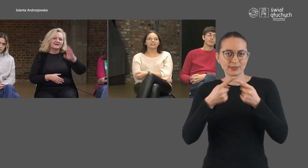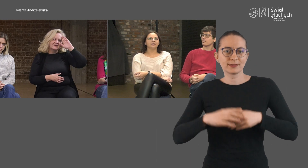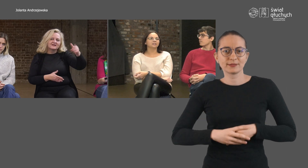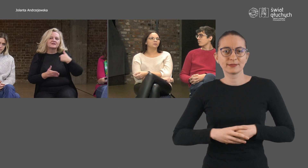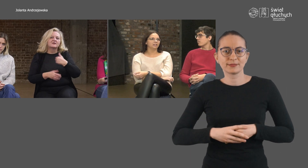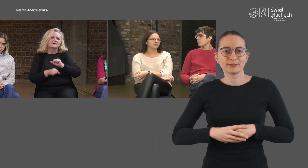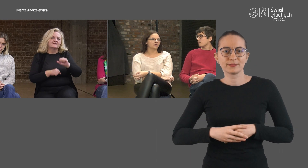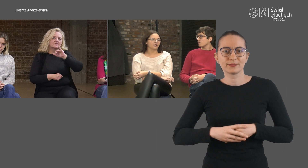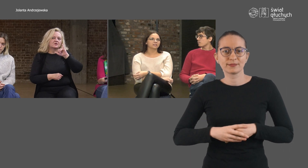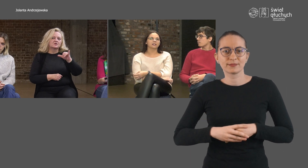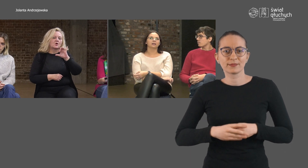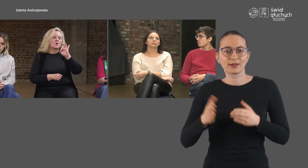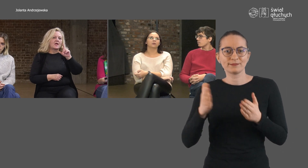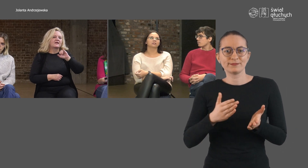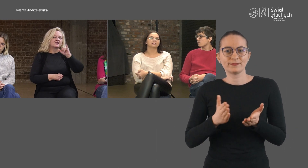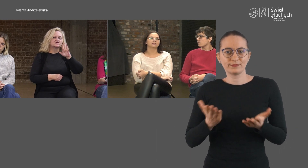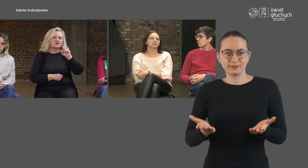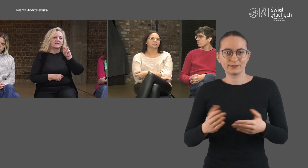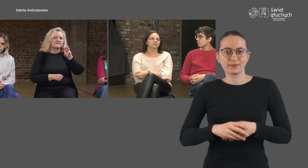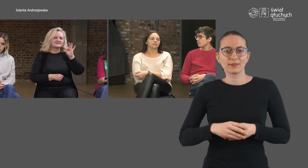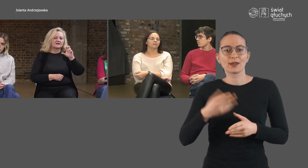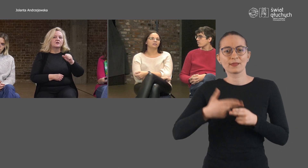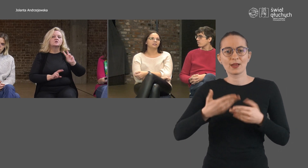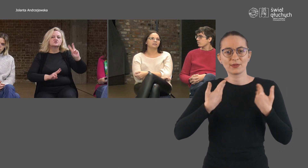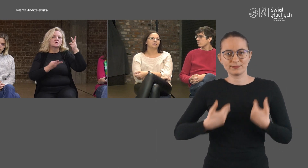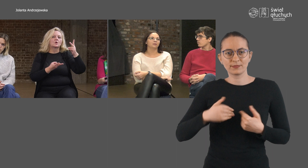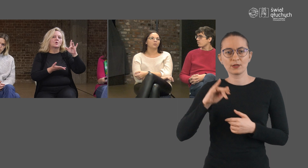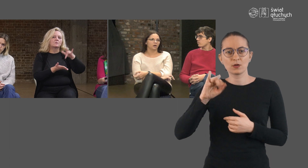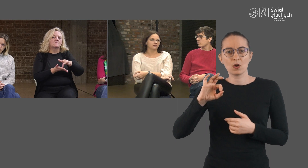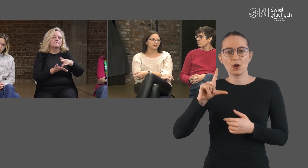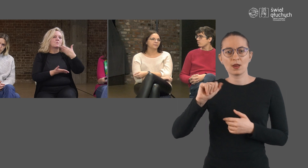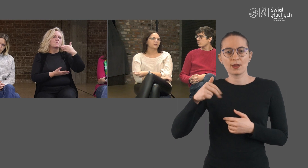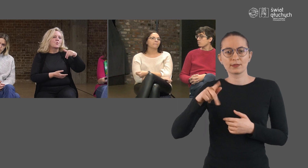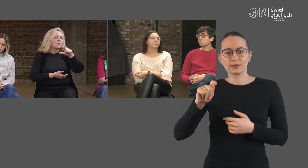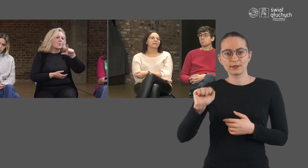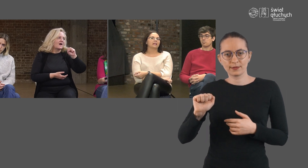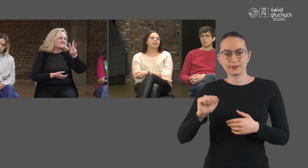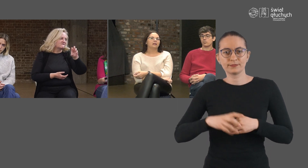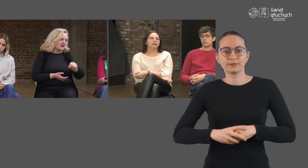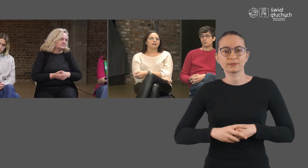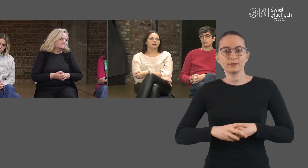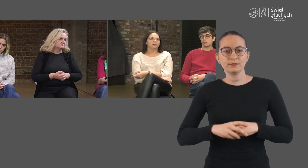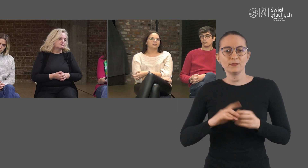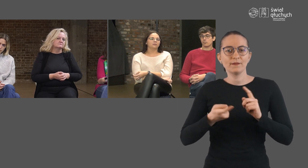Cześć, jestem Julia Andrzejewska, pochodzę z okolic Mławy.